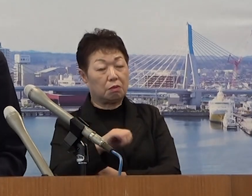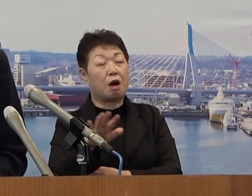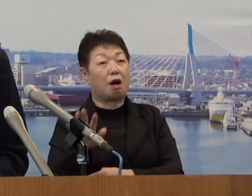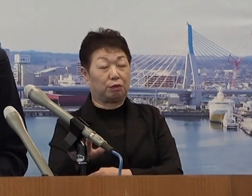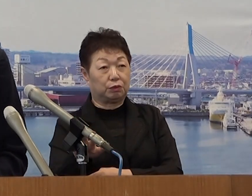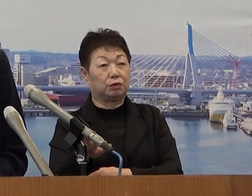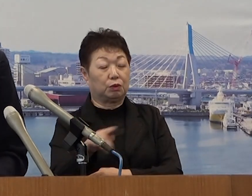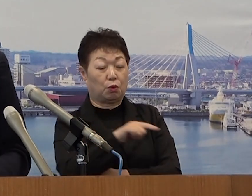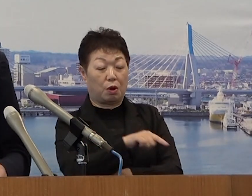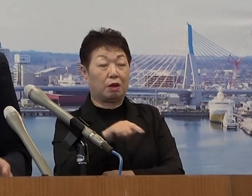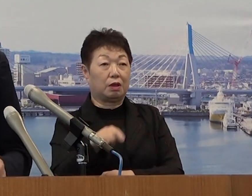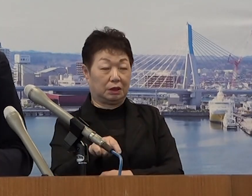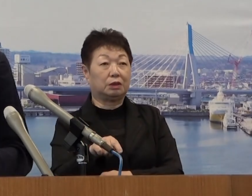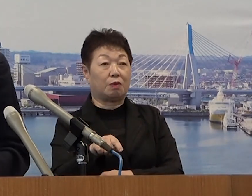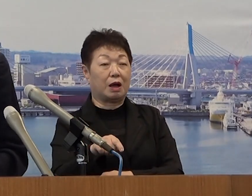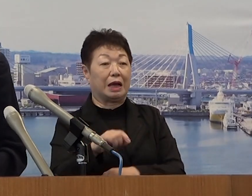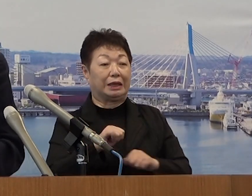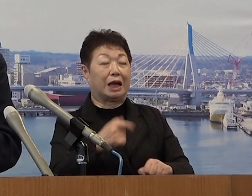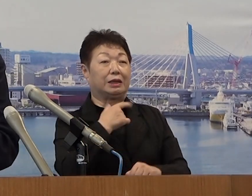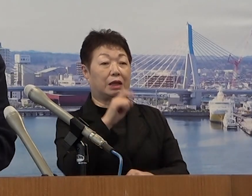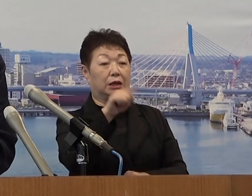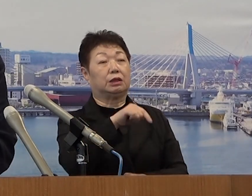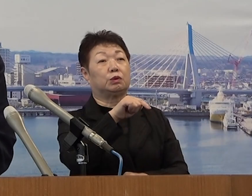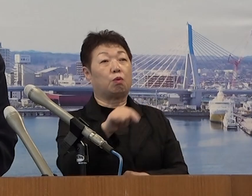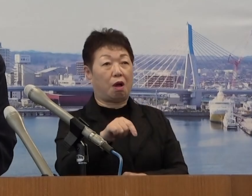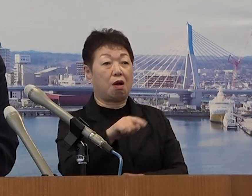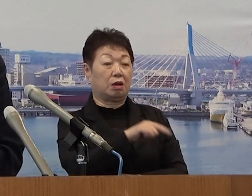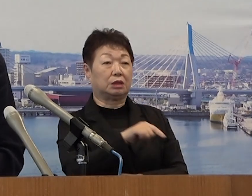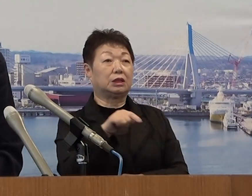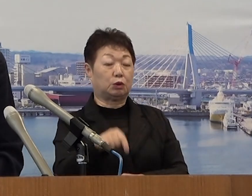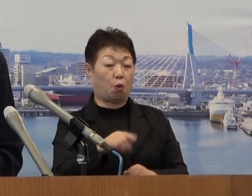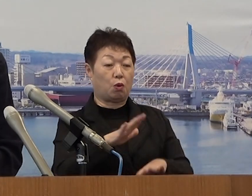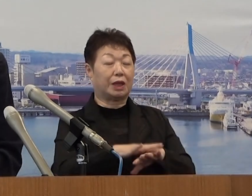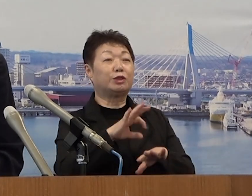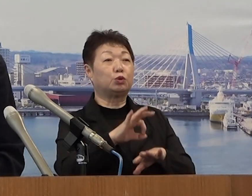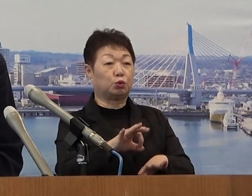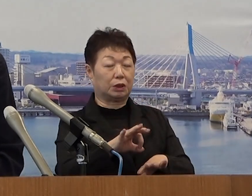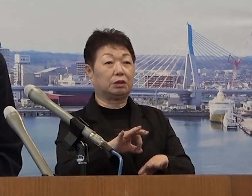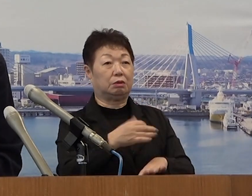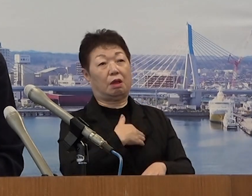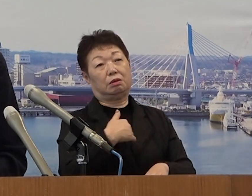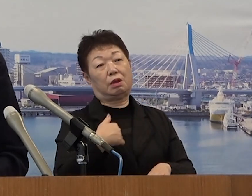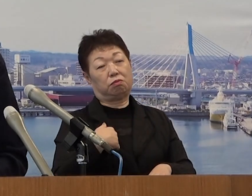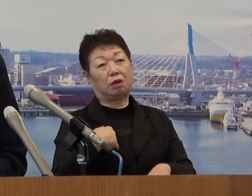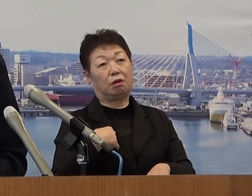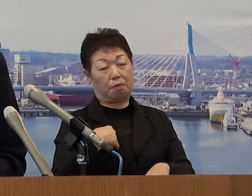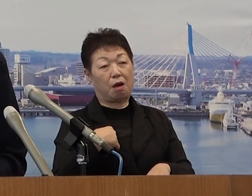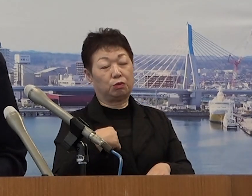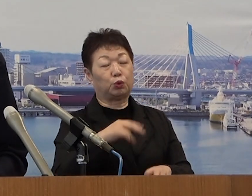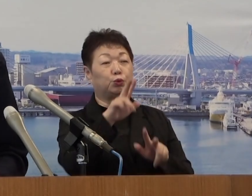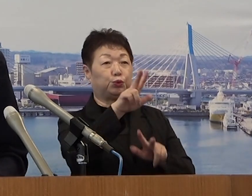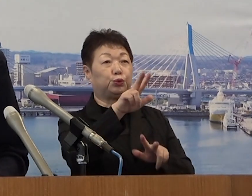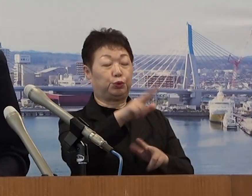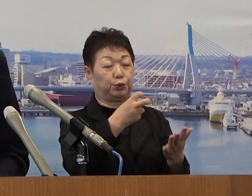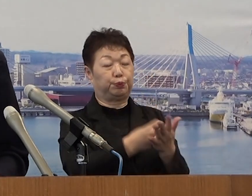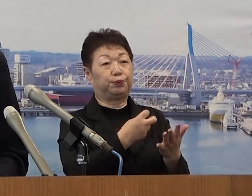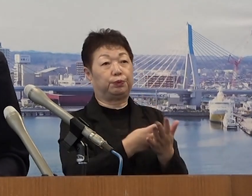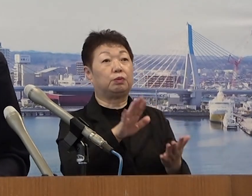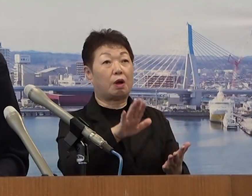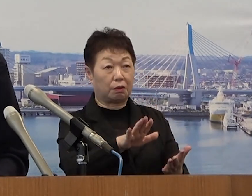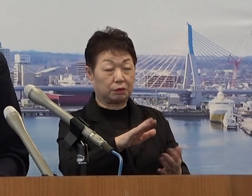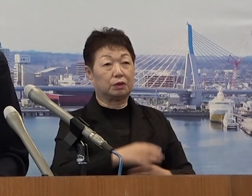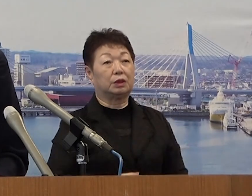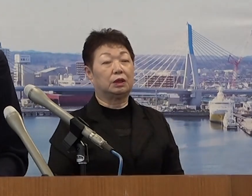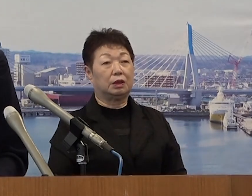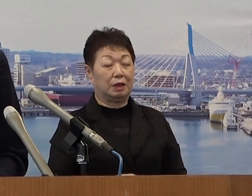ですので、まあ、やりたい人がそこでちゃんとそういう手続きを踏めばできてしまうという、そういうルールになっていますので、